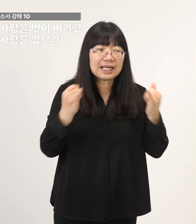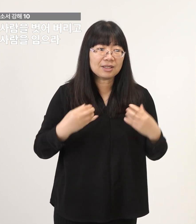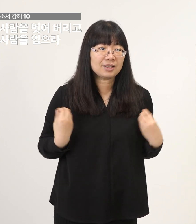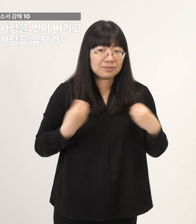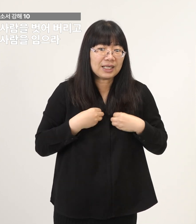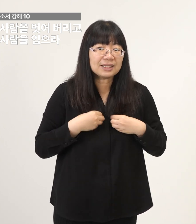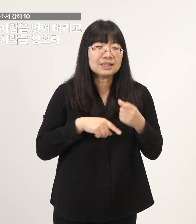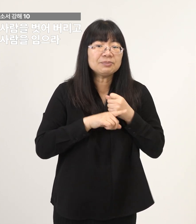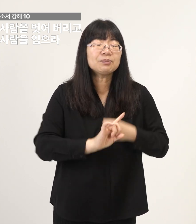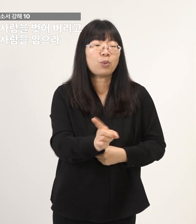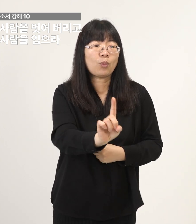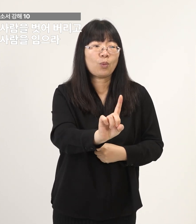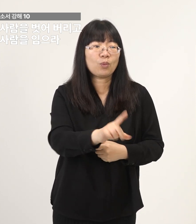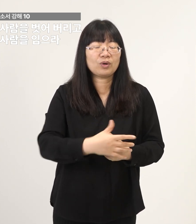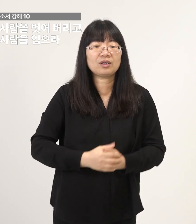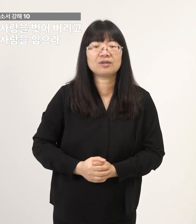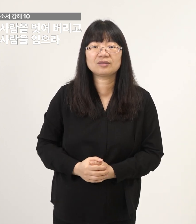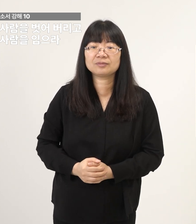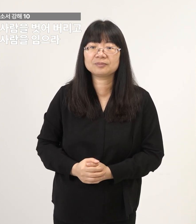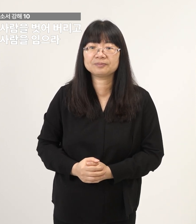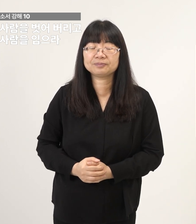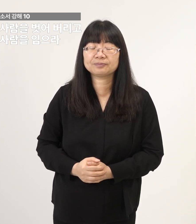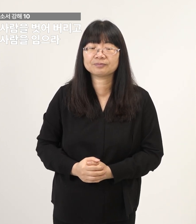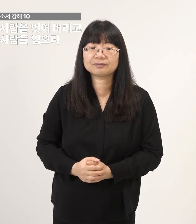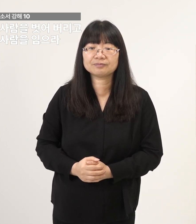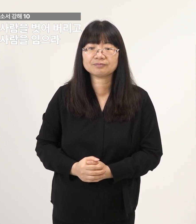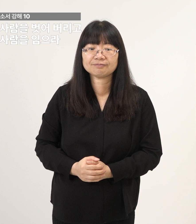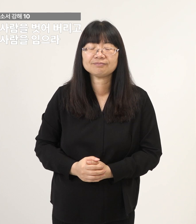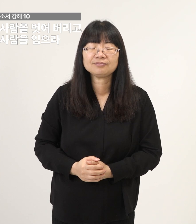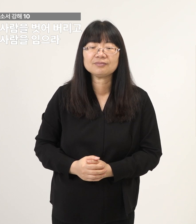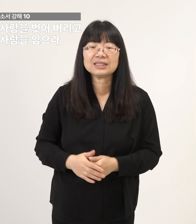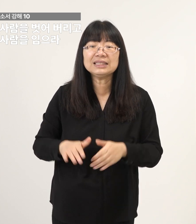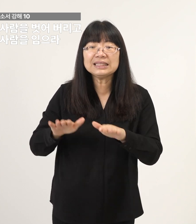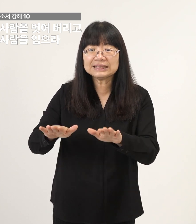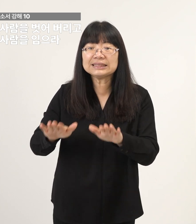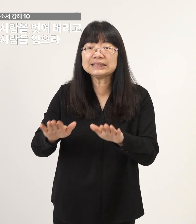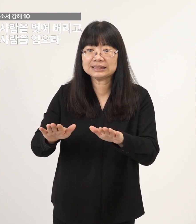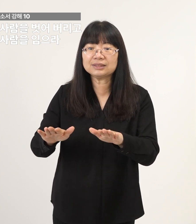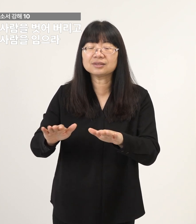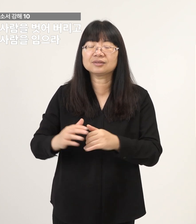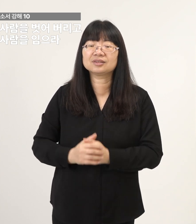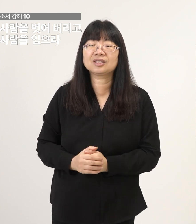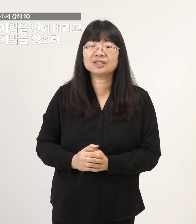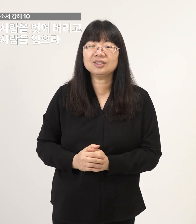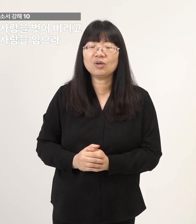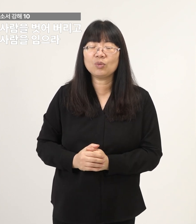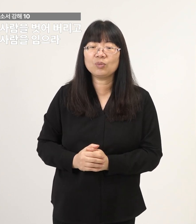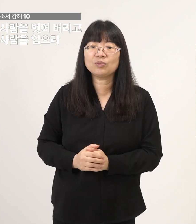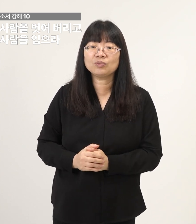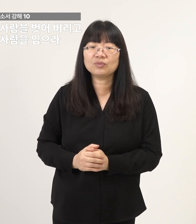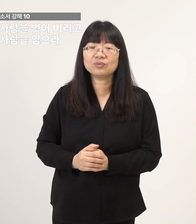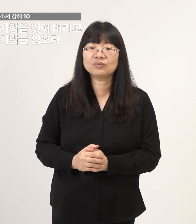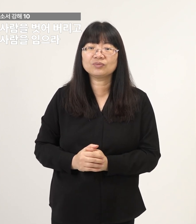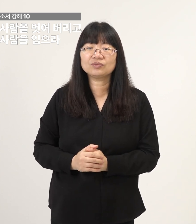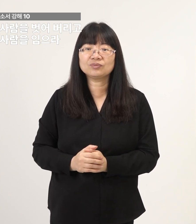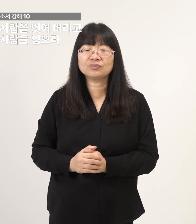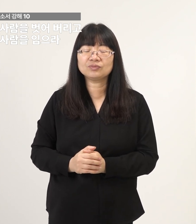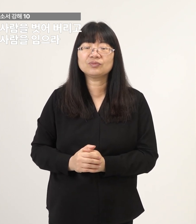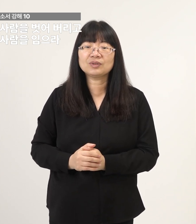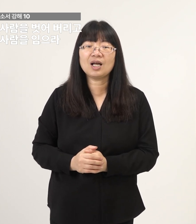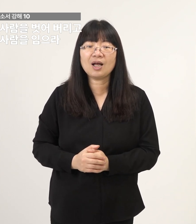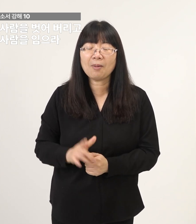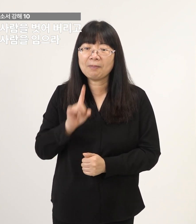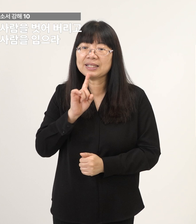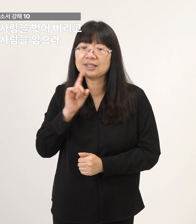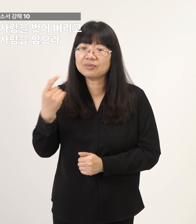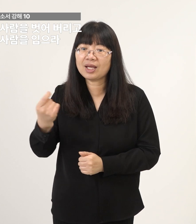이 얘기예요. 자, 우리는 성경이 어떻게 에베소서에서 진단을 했죠? 본질상